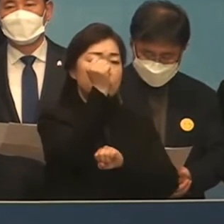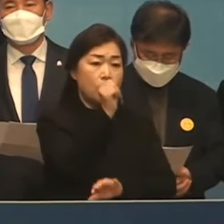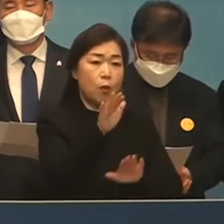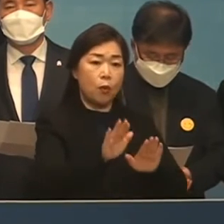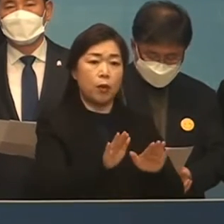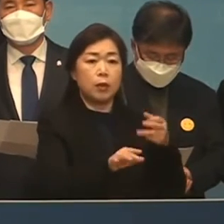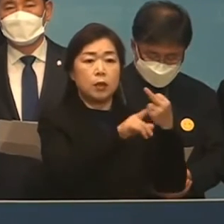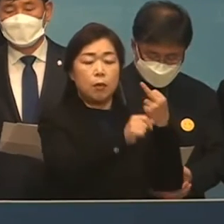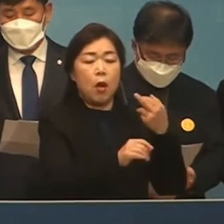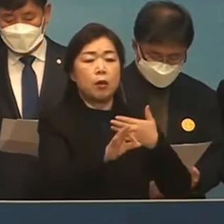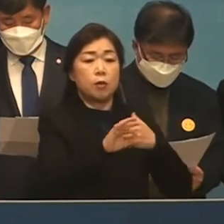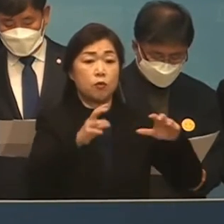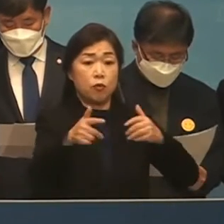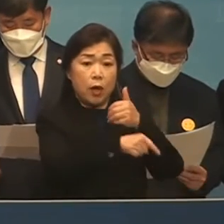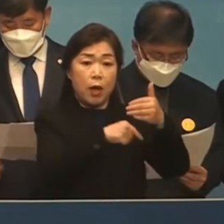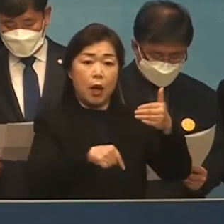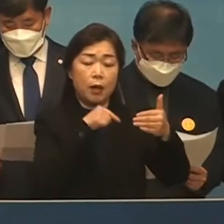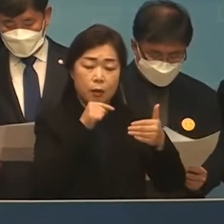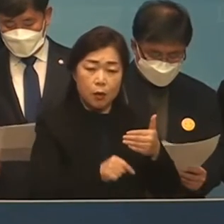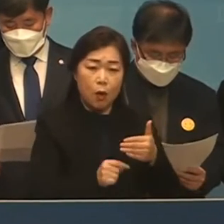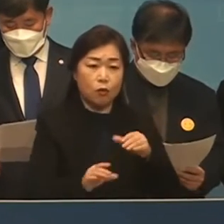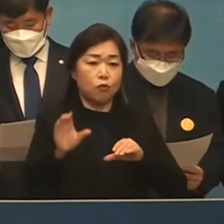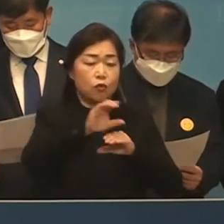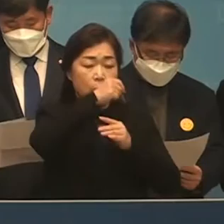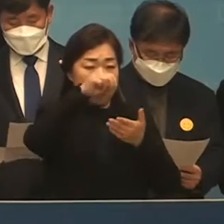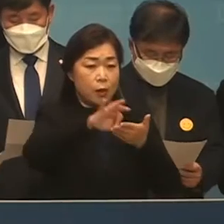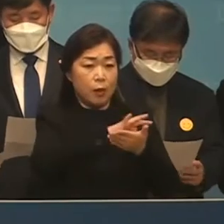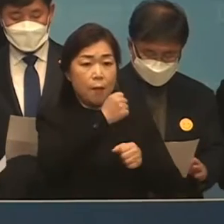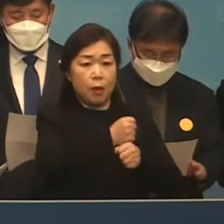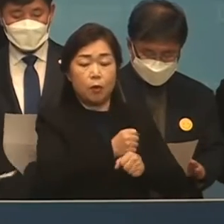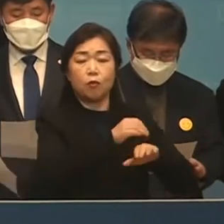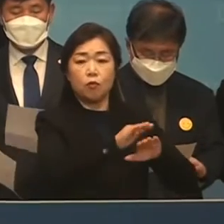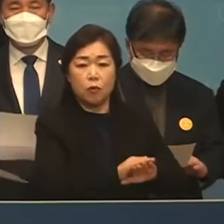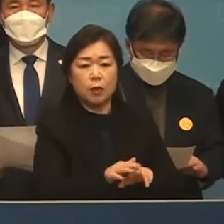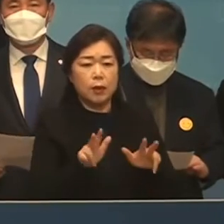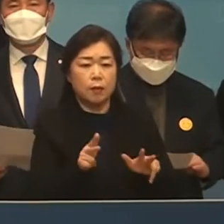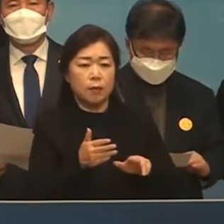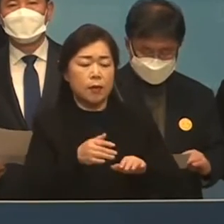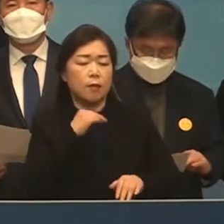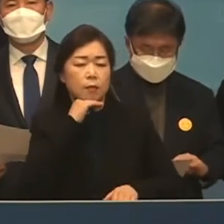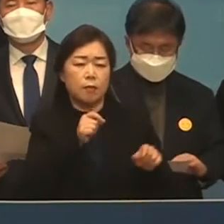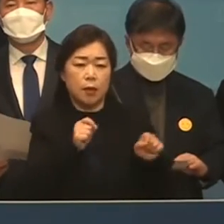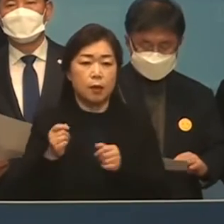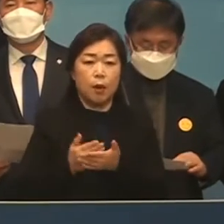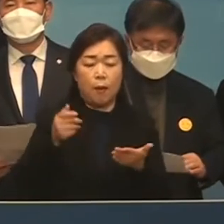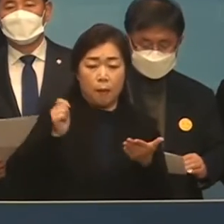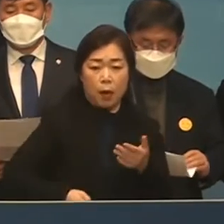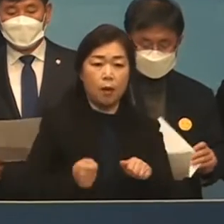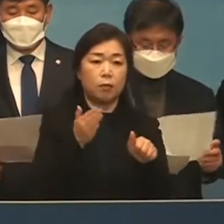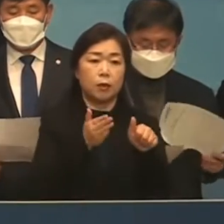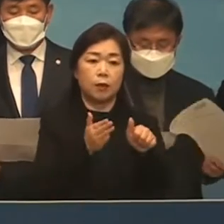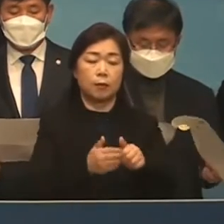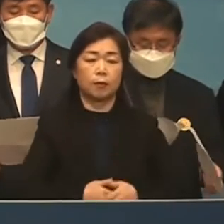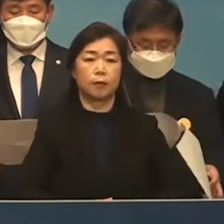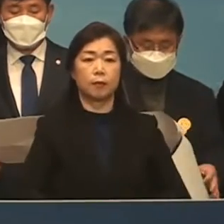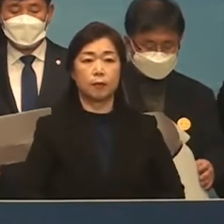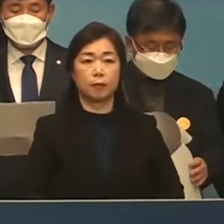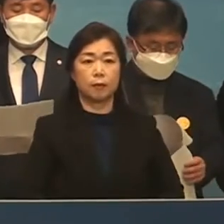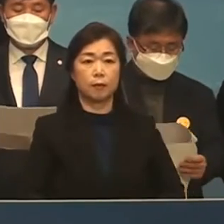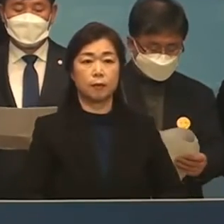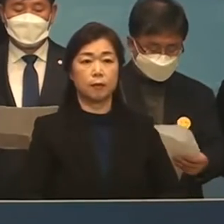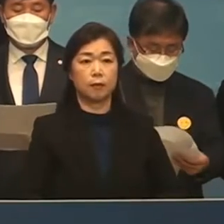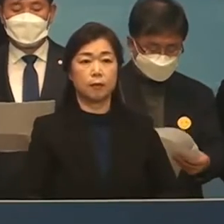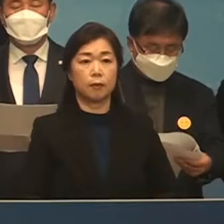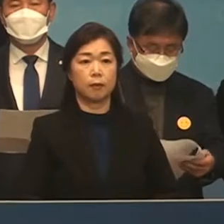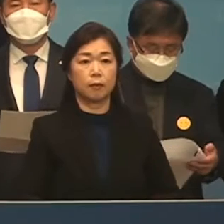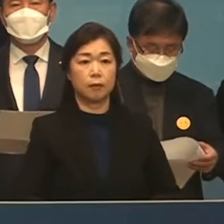12월 임시국회 내에 추가 경정 예산안을 마련, 지체 없이 통과시킬 것을 촉구합니다.